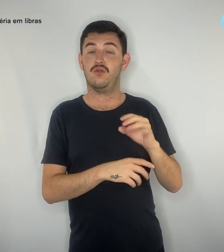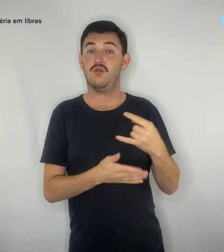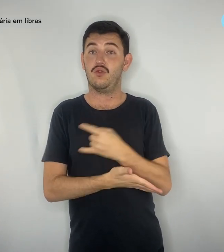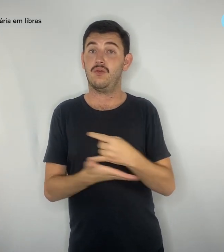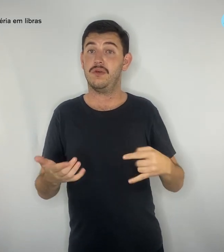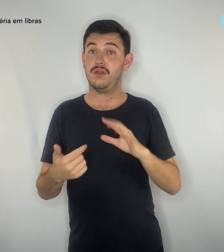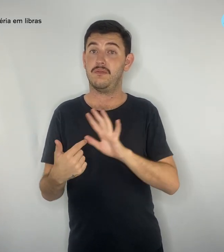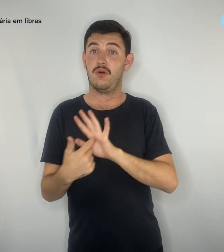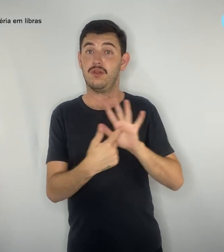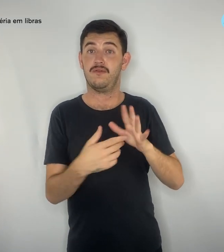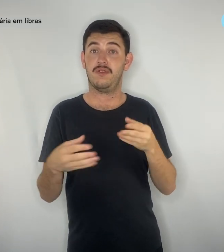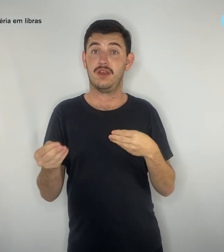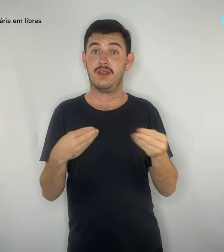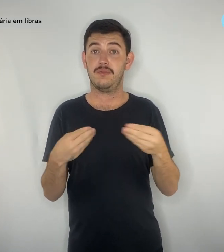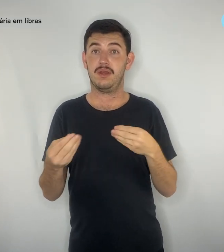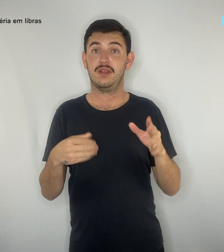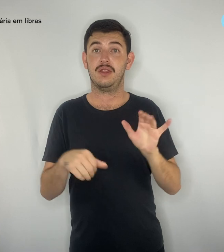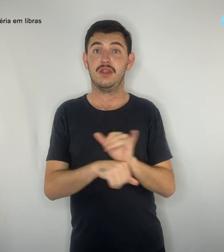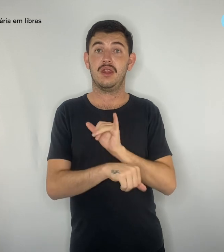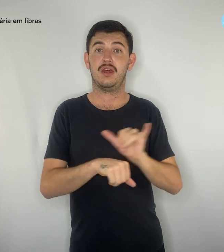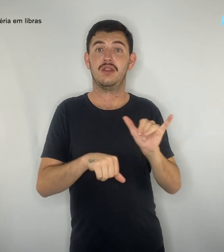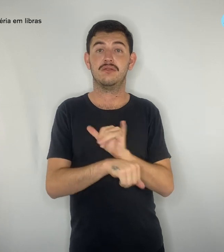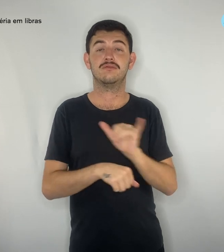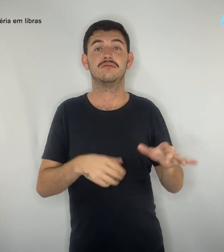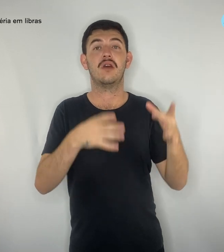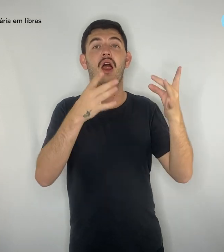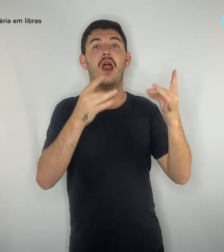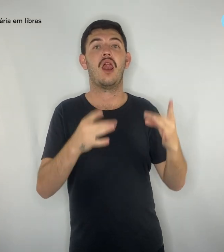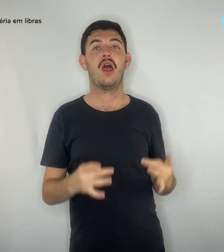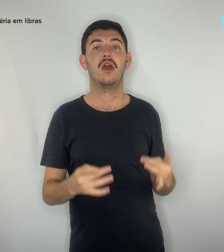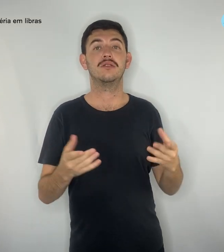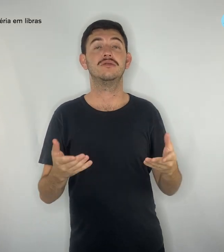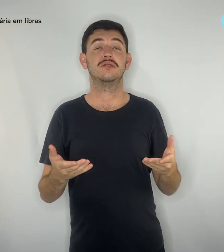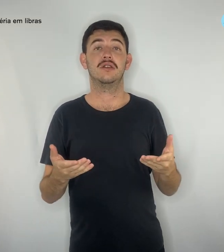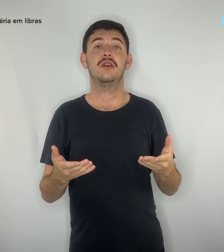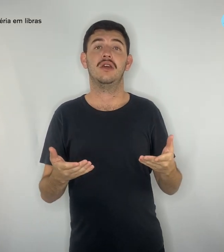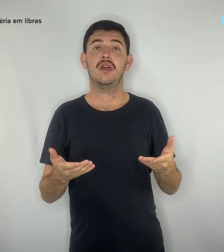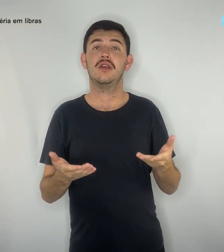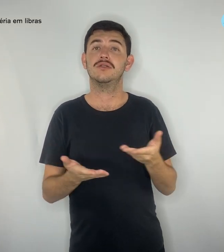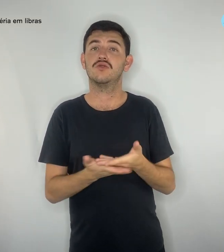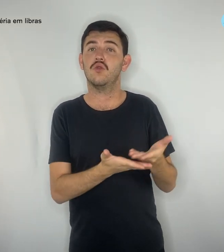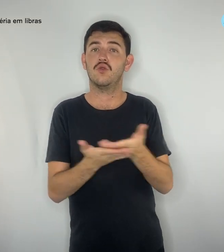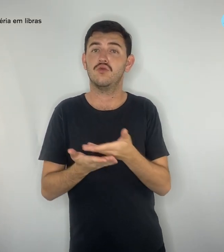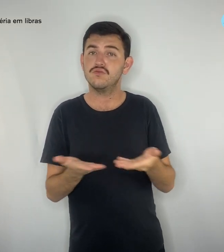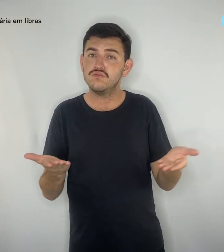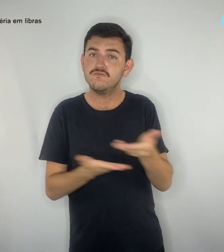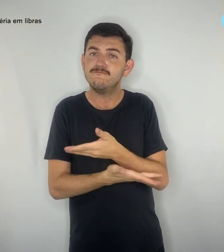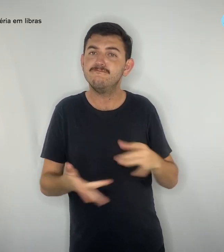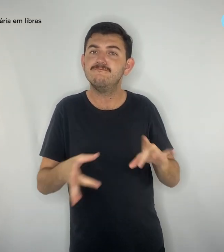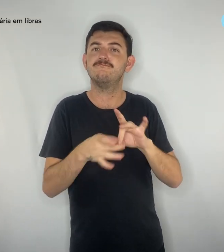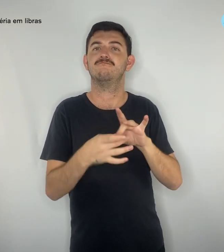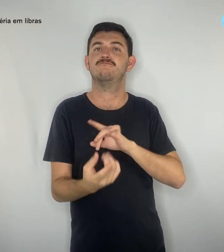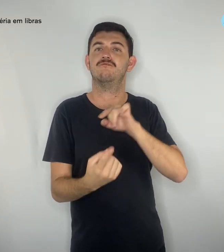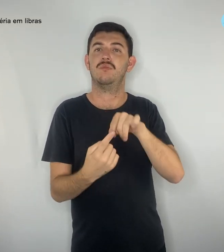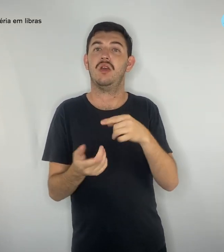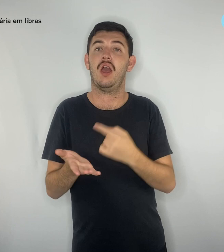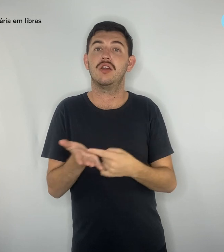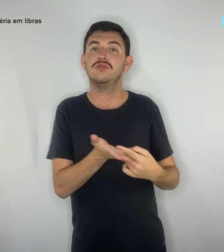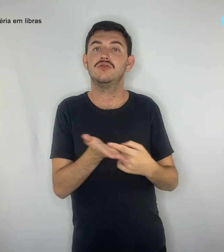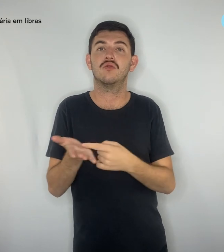percursos de aprofundamento e integração de estudos para a articulação de, no mínimo,